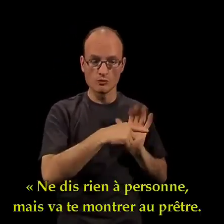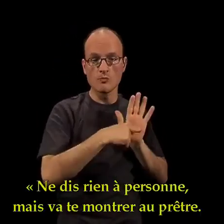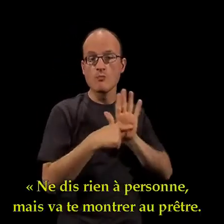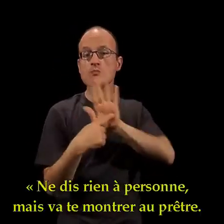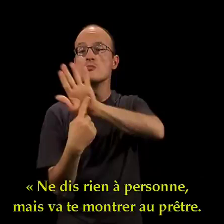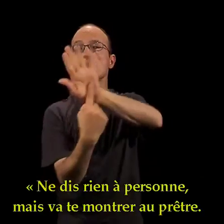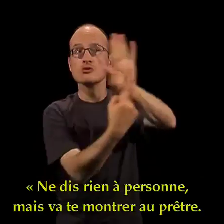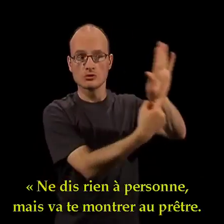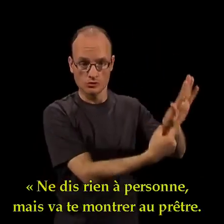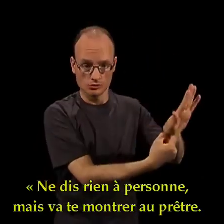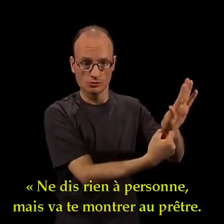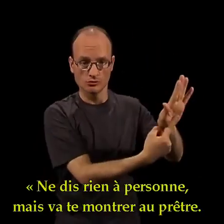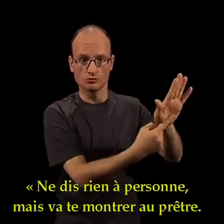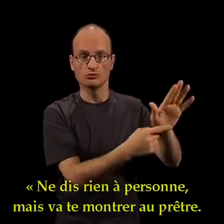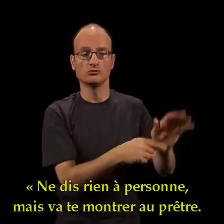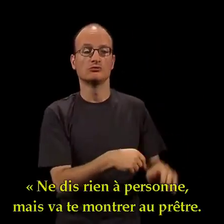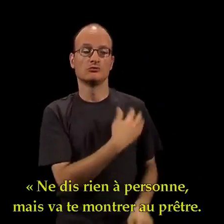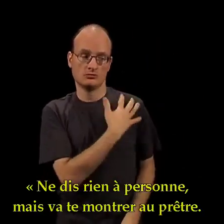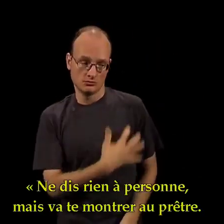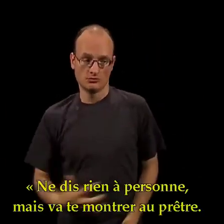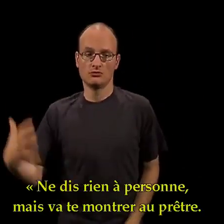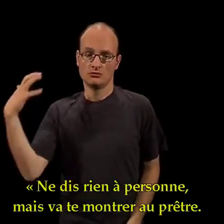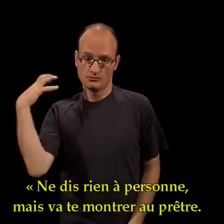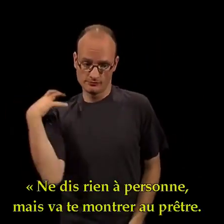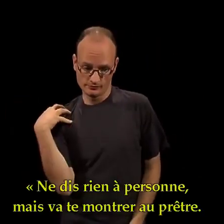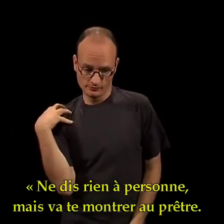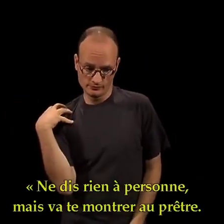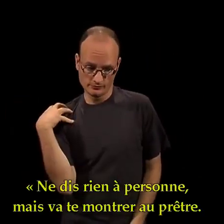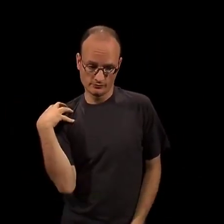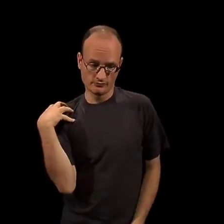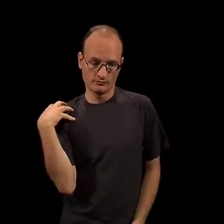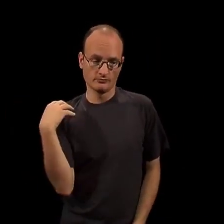Ne dis rien à personne, mais va te montrer au prêtre.